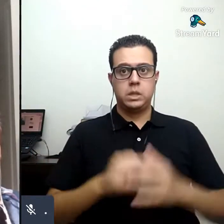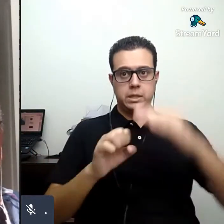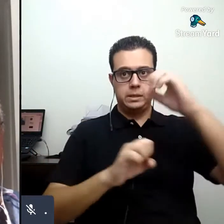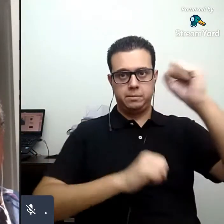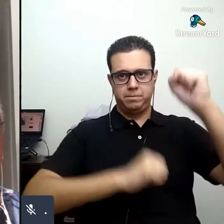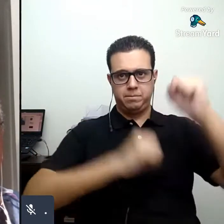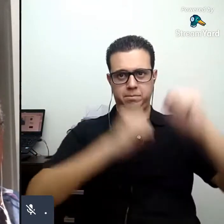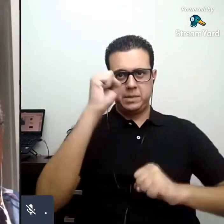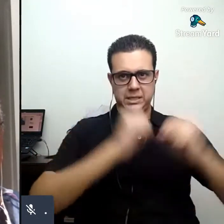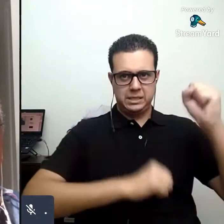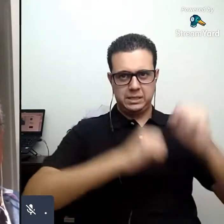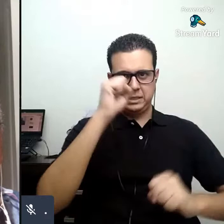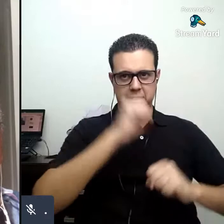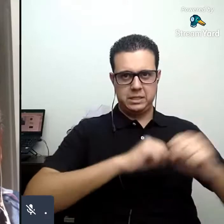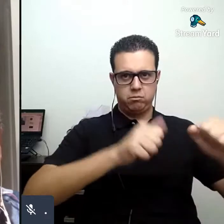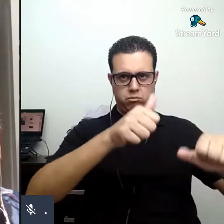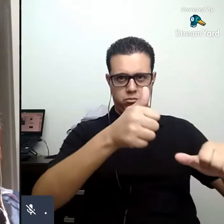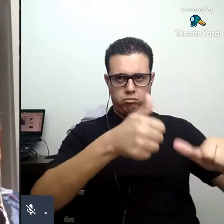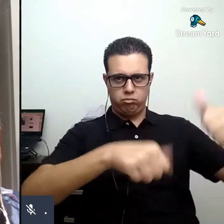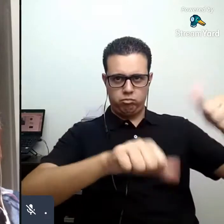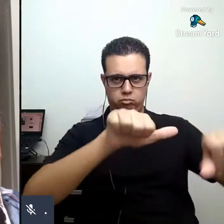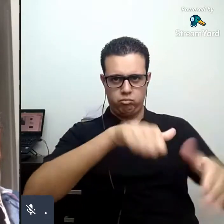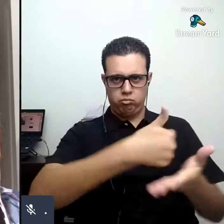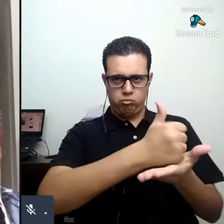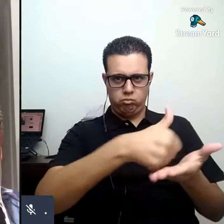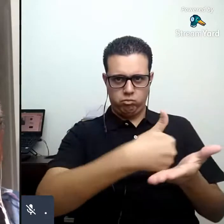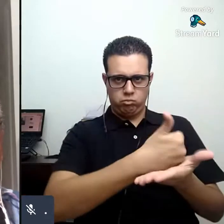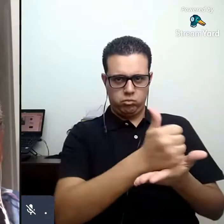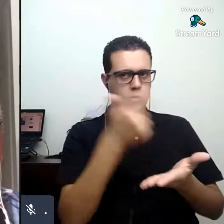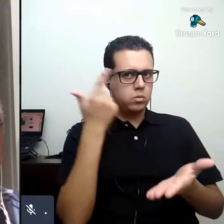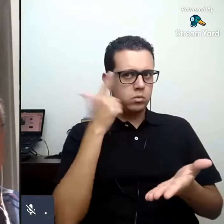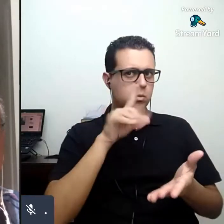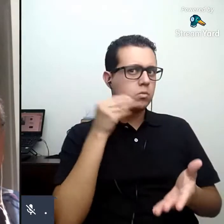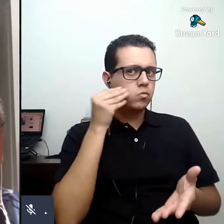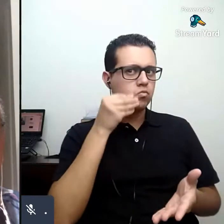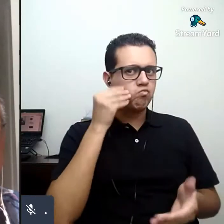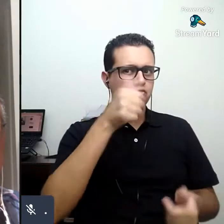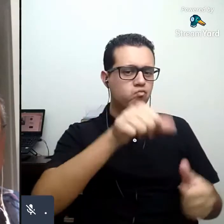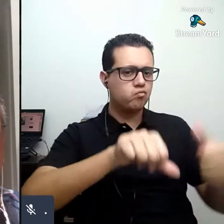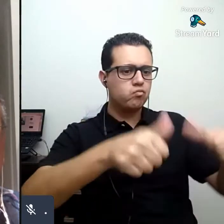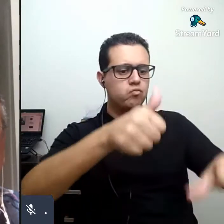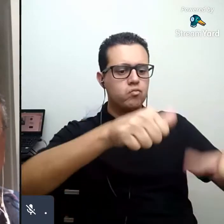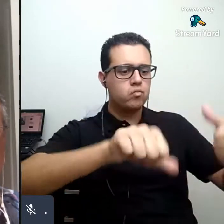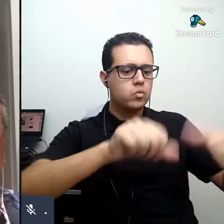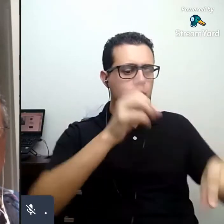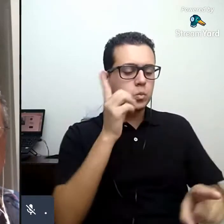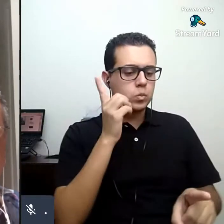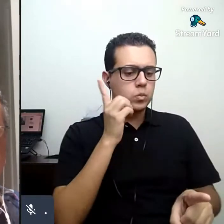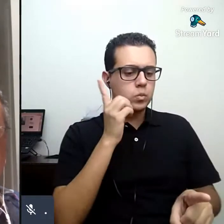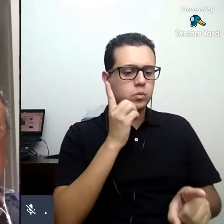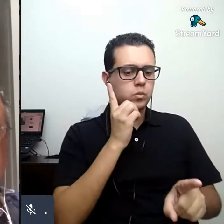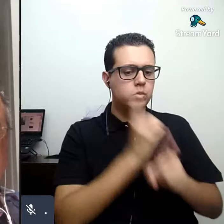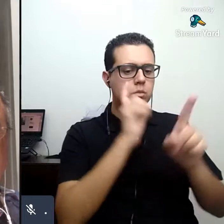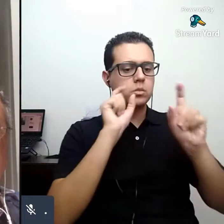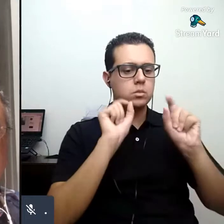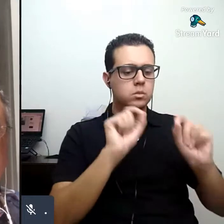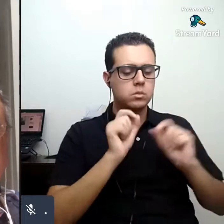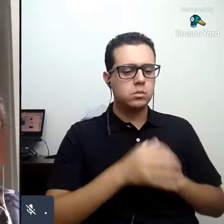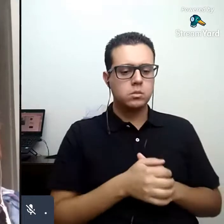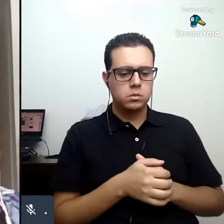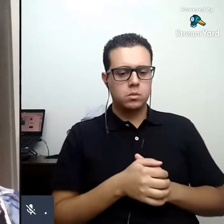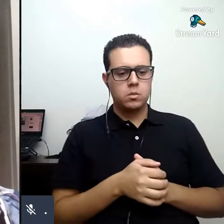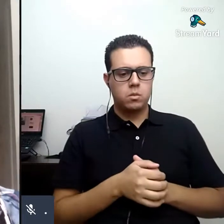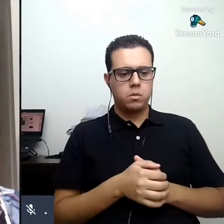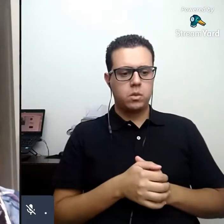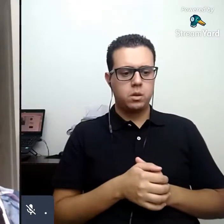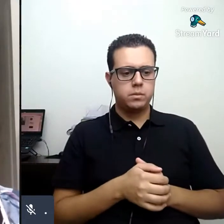experimento ou pelo menos calcular o que seria necessário para transformar uma talha